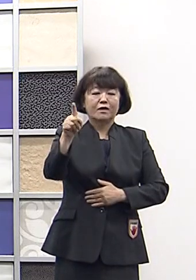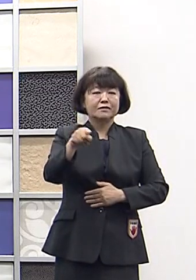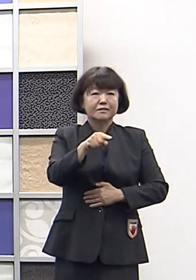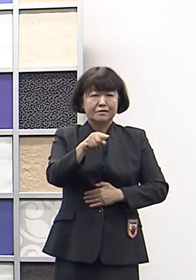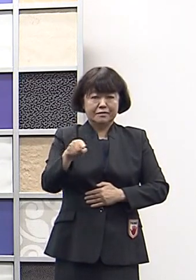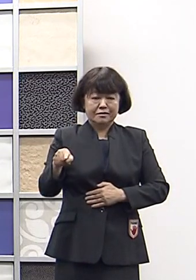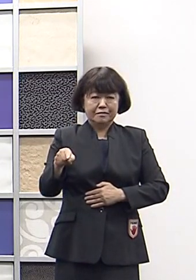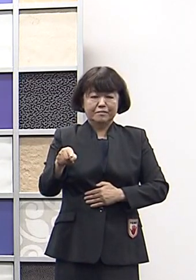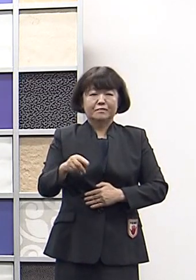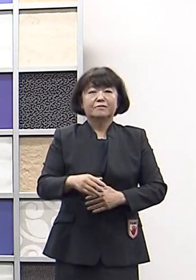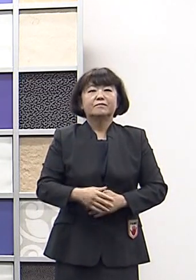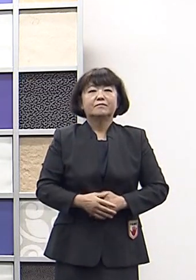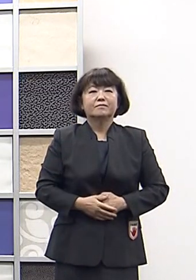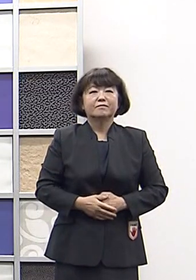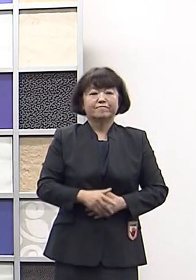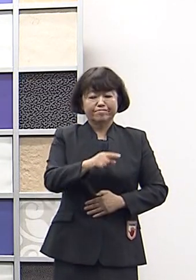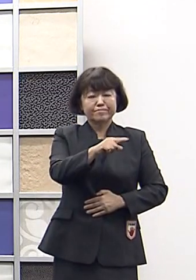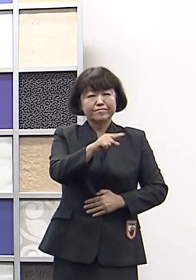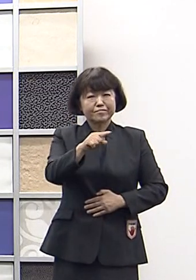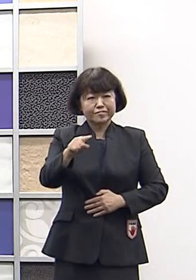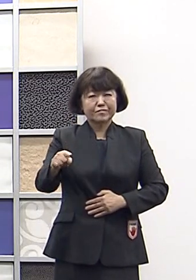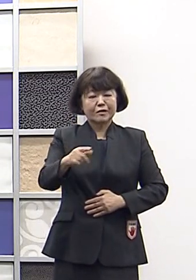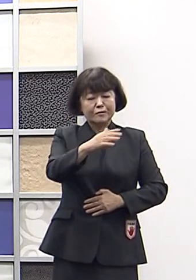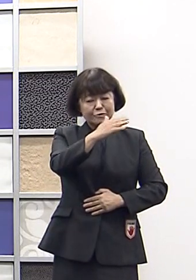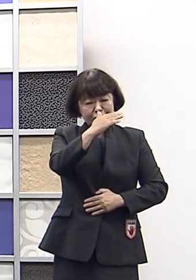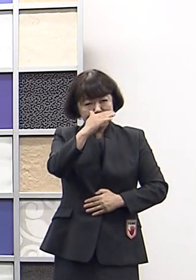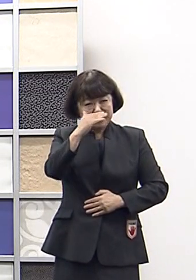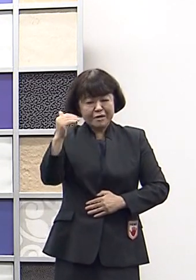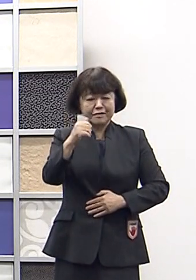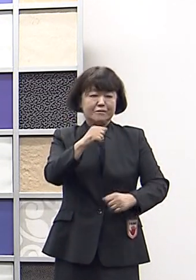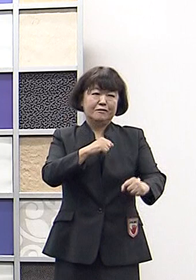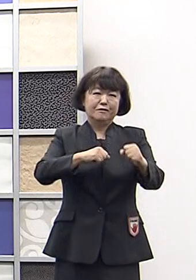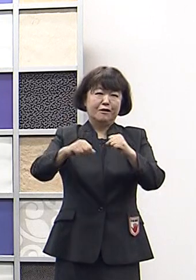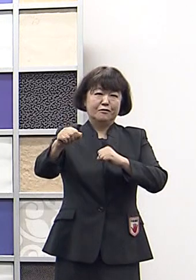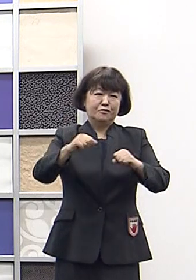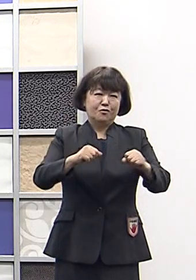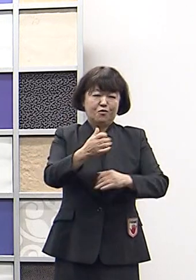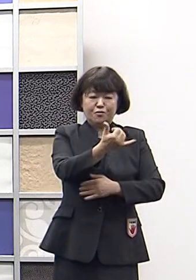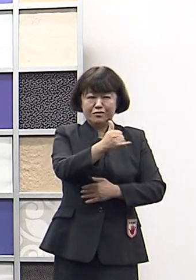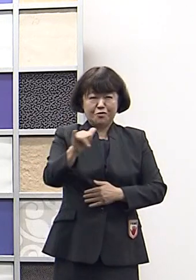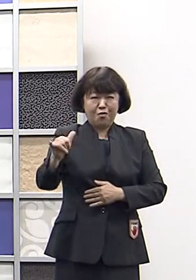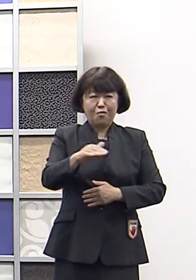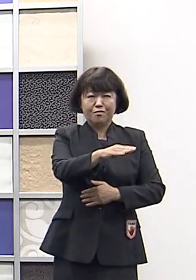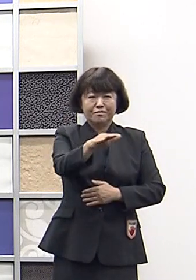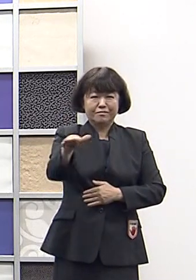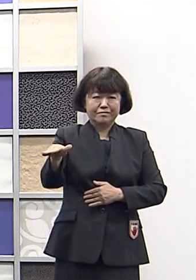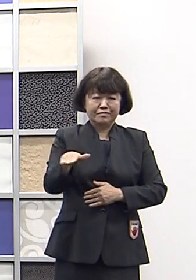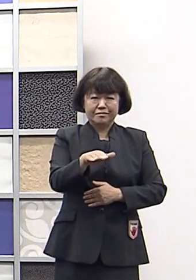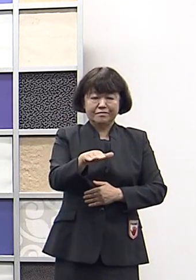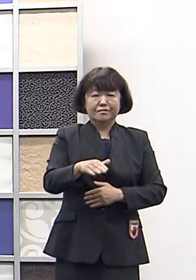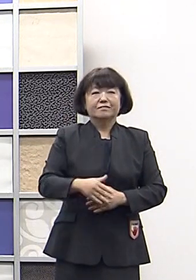となっております。いずれも大変大きなご功績を残していただいた方々であります。